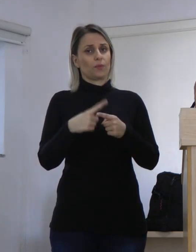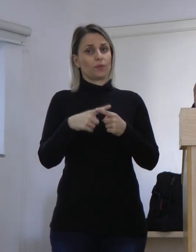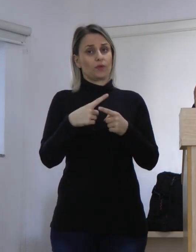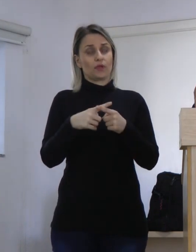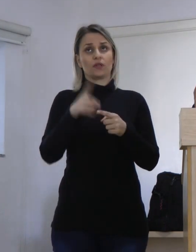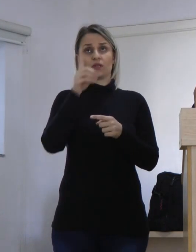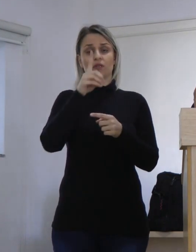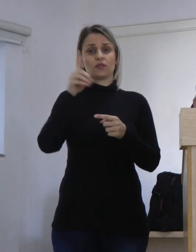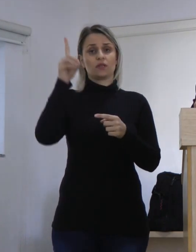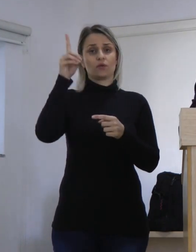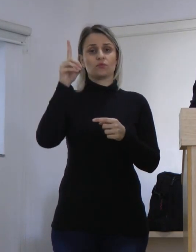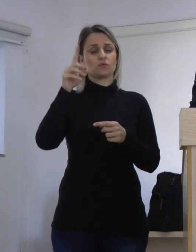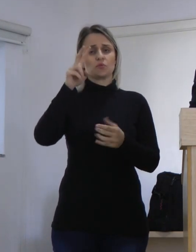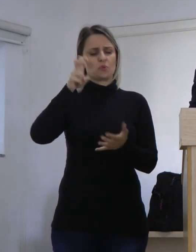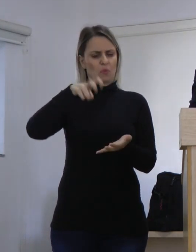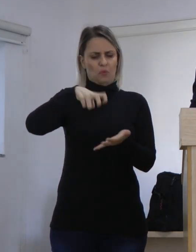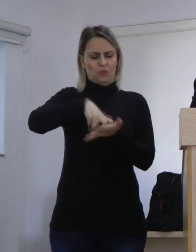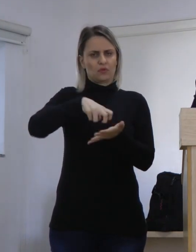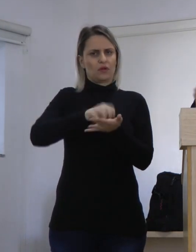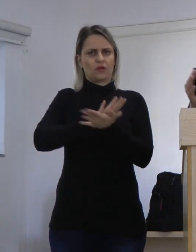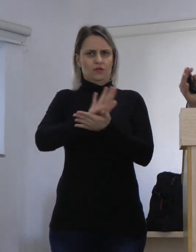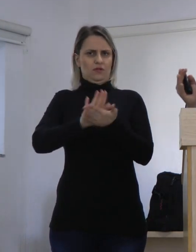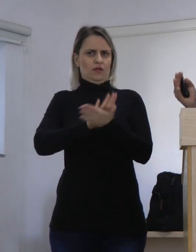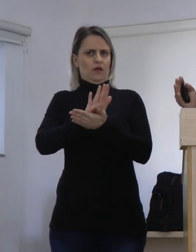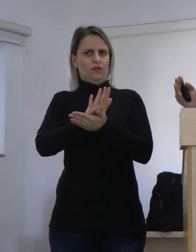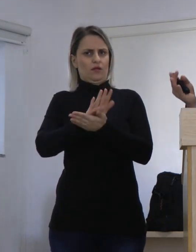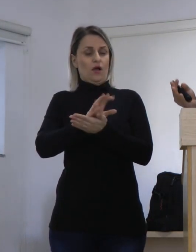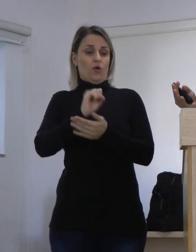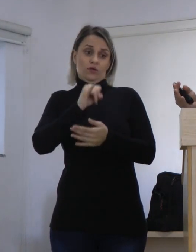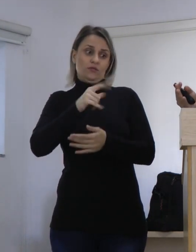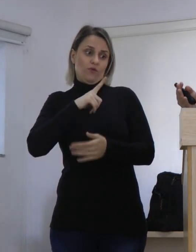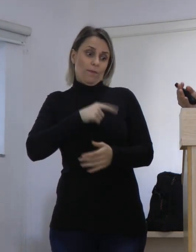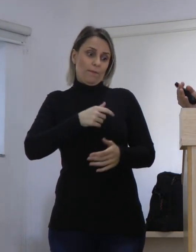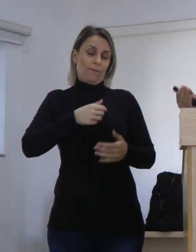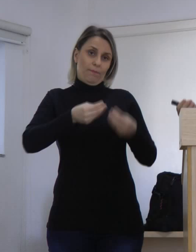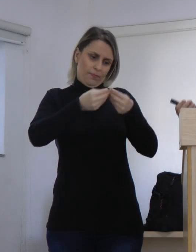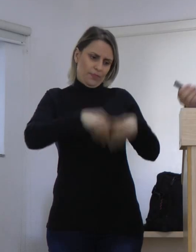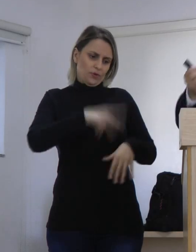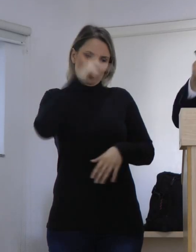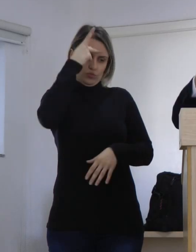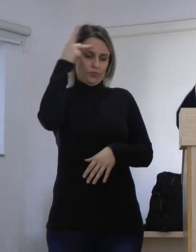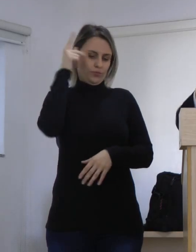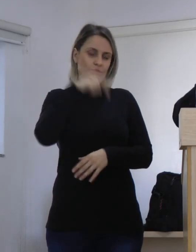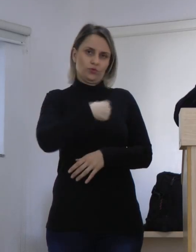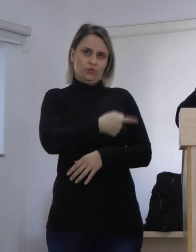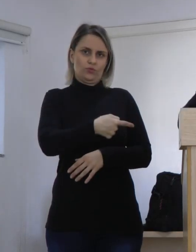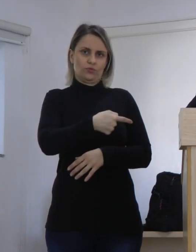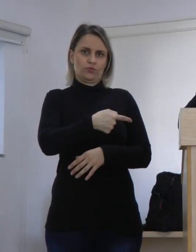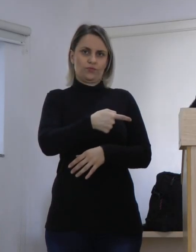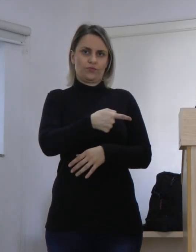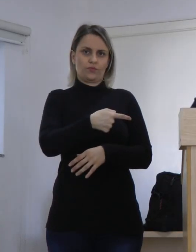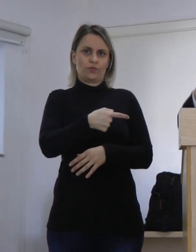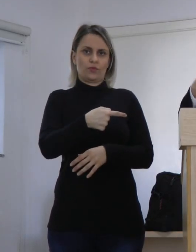procura do bem-estar, desde que não seja conseguida à custa de outrem, dos outros, e que não venha a diminuir-vos nem as